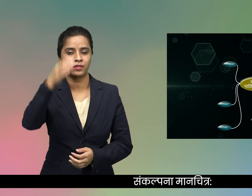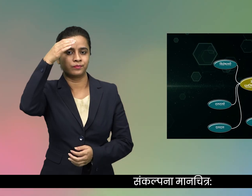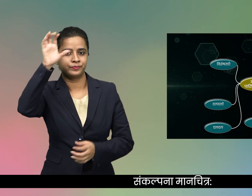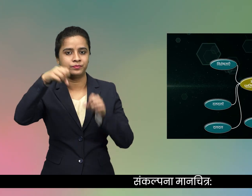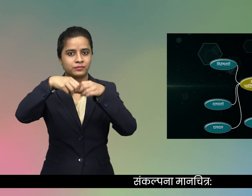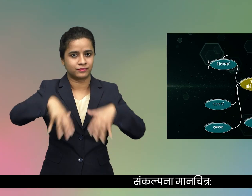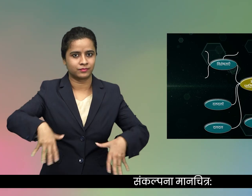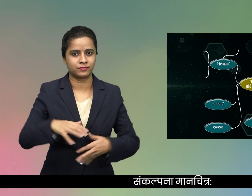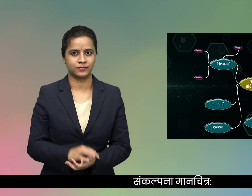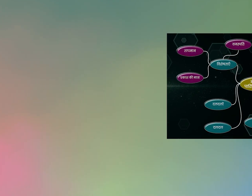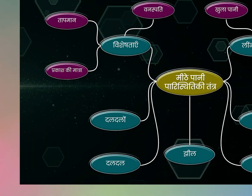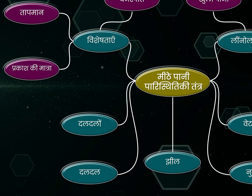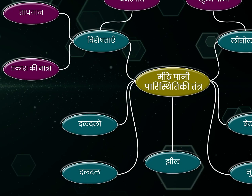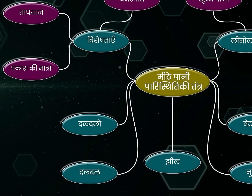संकल्पना मानचित्र।